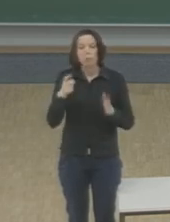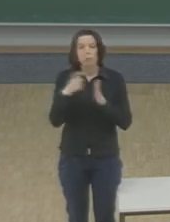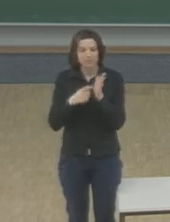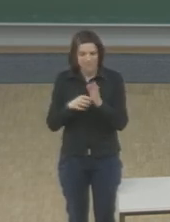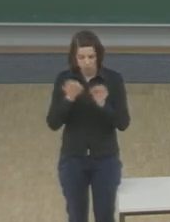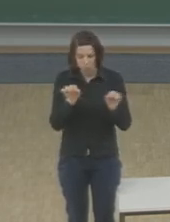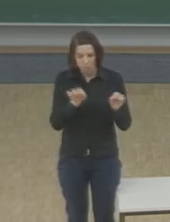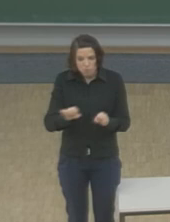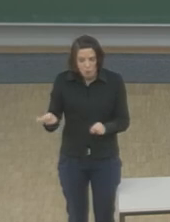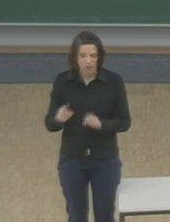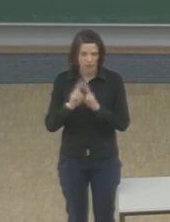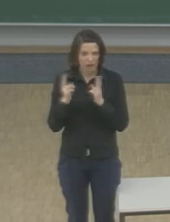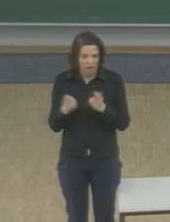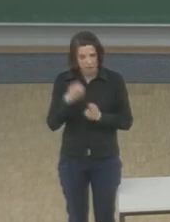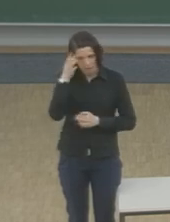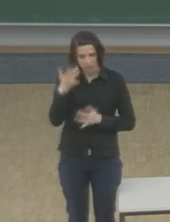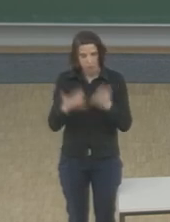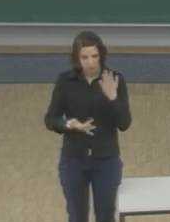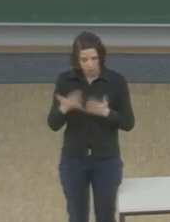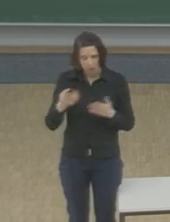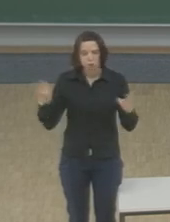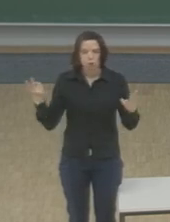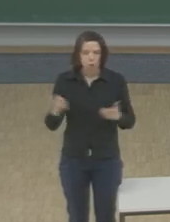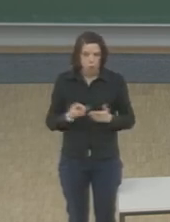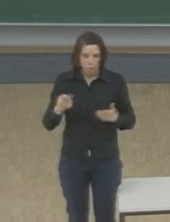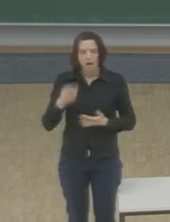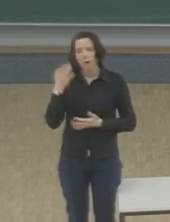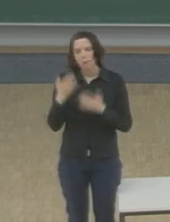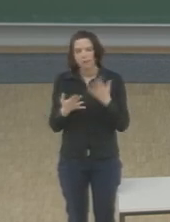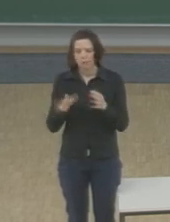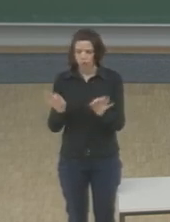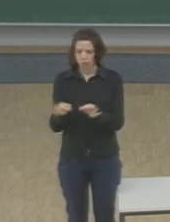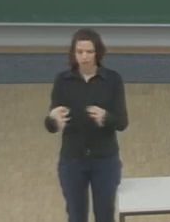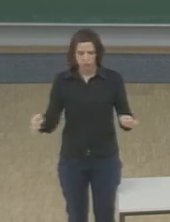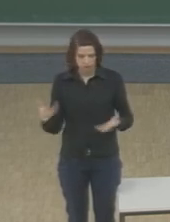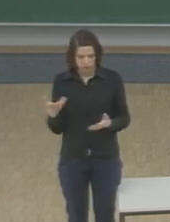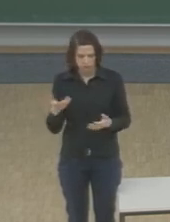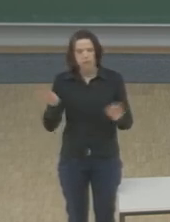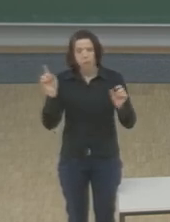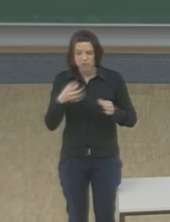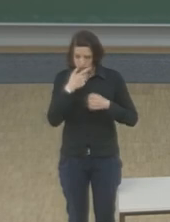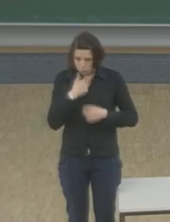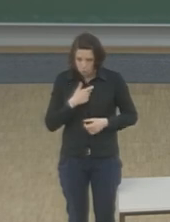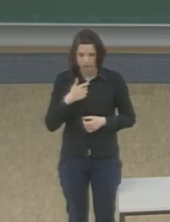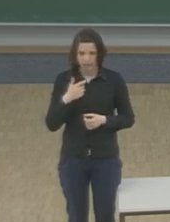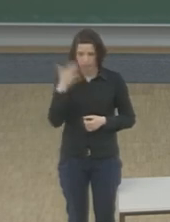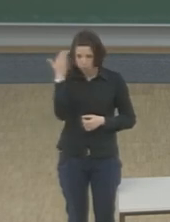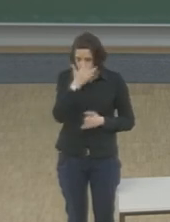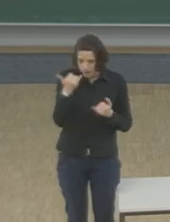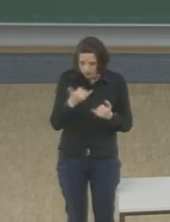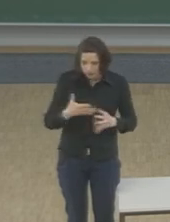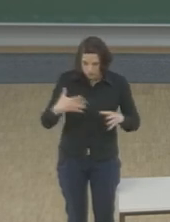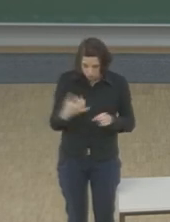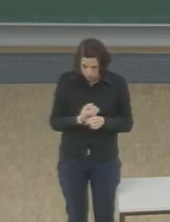bzw. mathematischer Allgemeinbildung oder gegebenenfalls Mathematical Literacy ernsthaft zu bedenken, heißt, sich mit